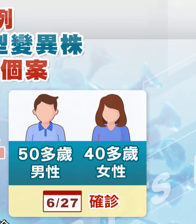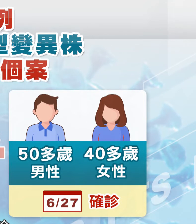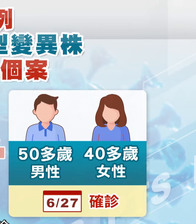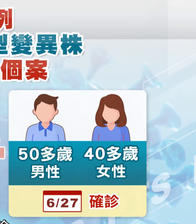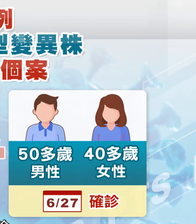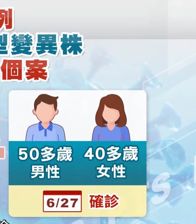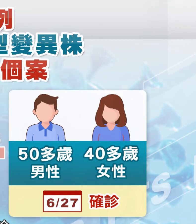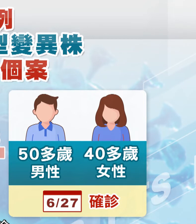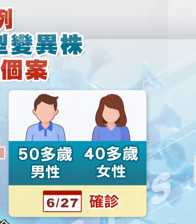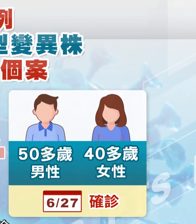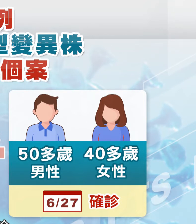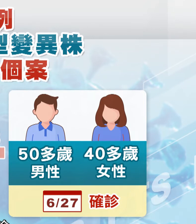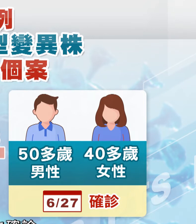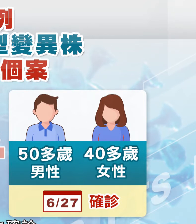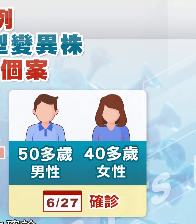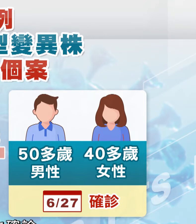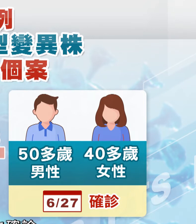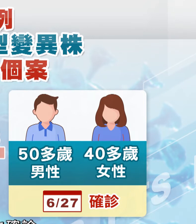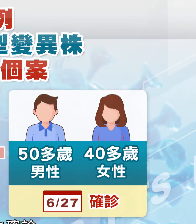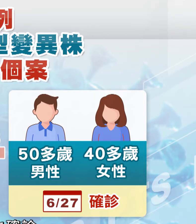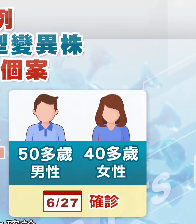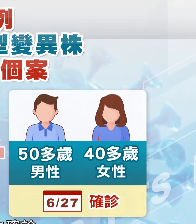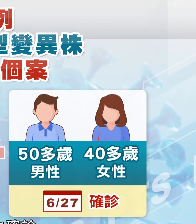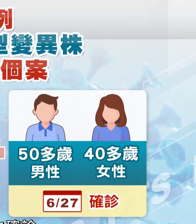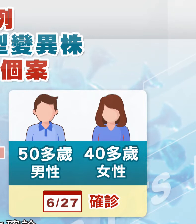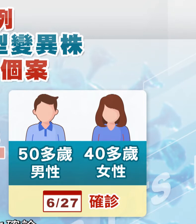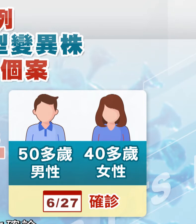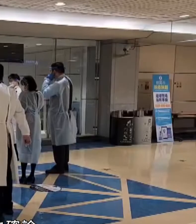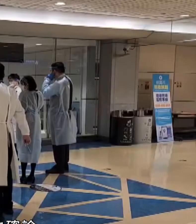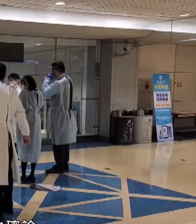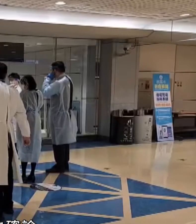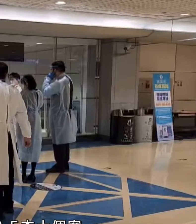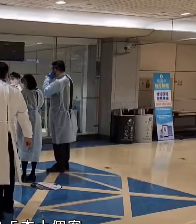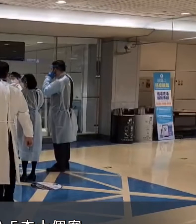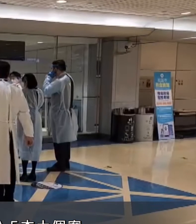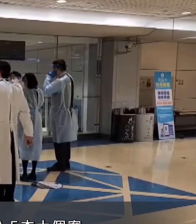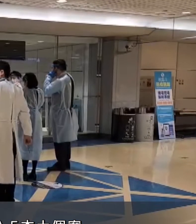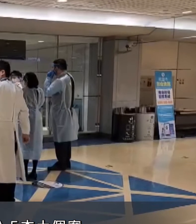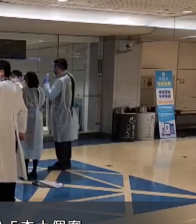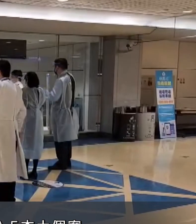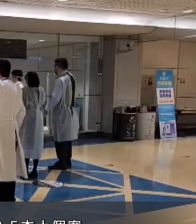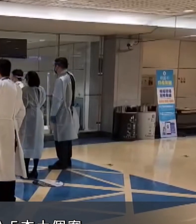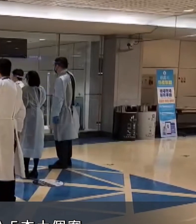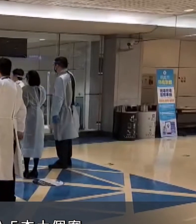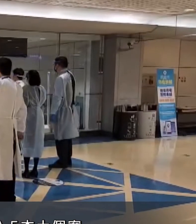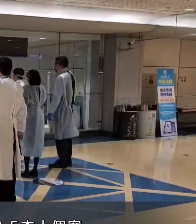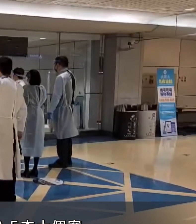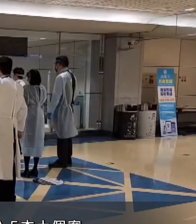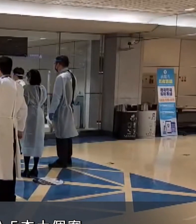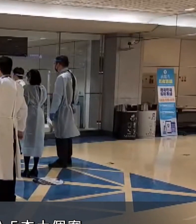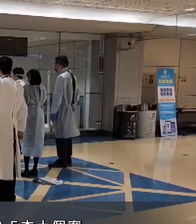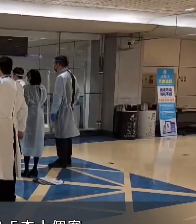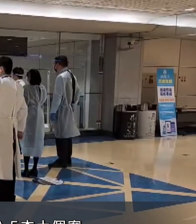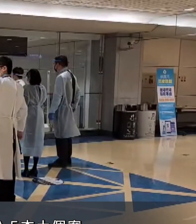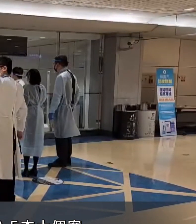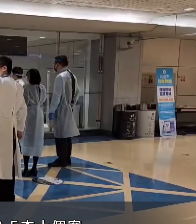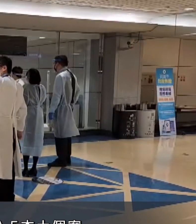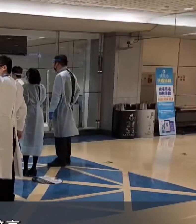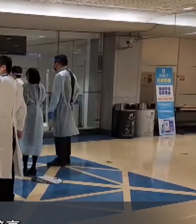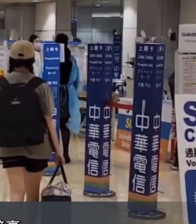案在25号确诊，这对夫妻在2天后也确诊。指挥中心提醒，目前国内累计4名 BA.5 本土个案，研判都是